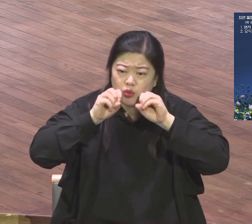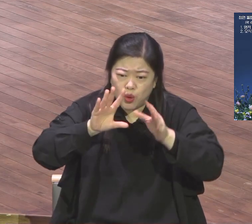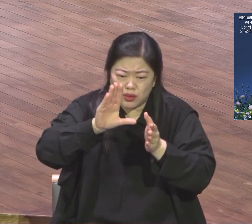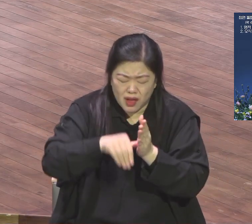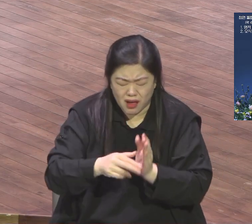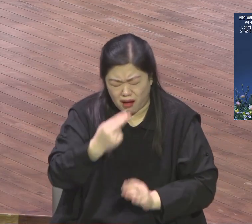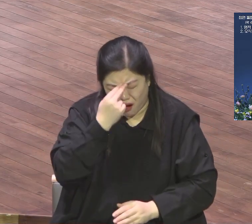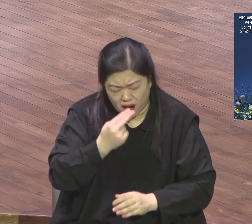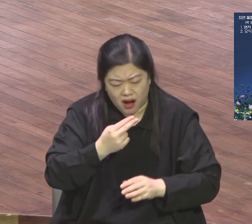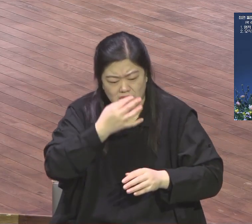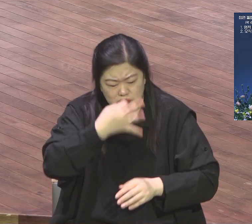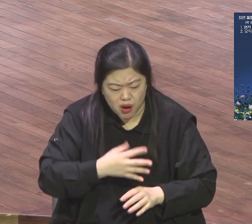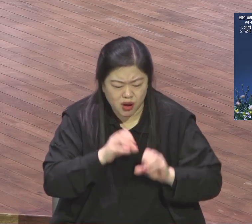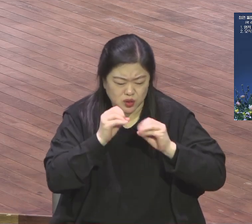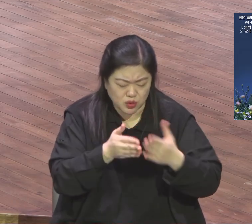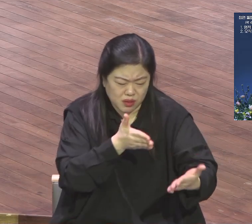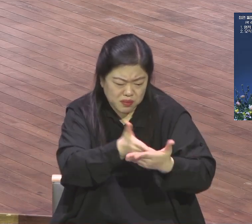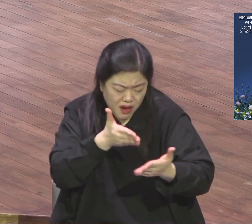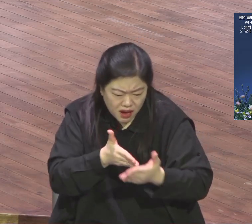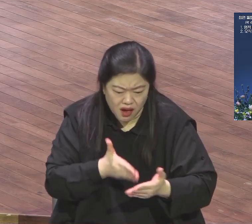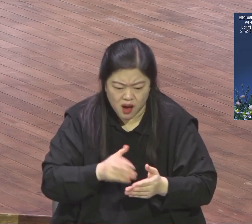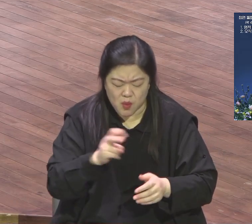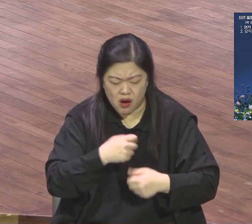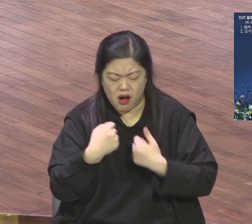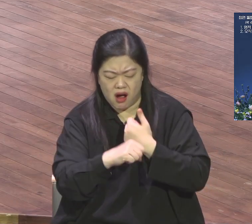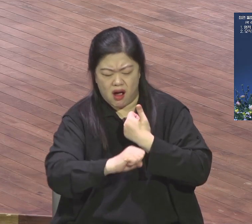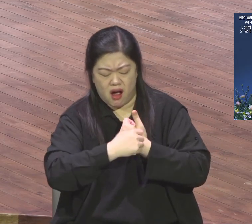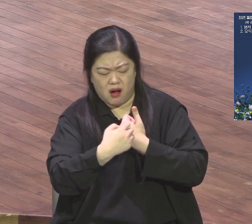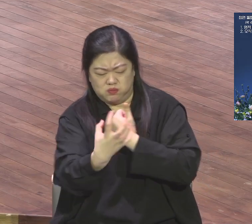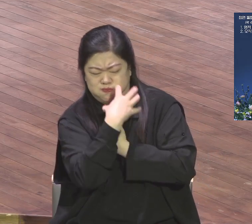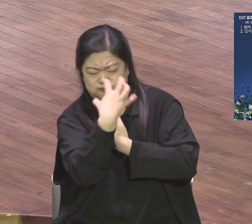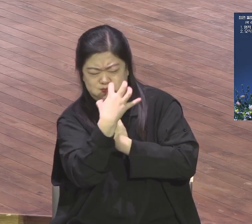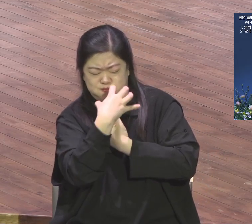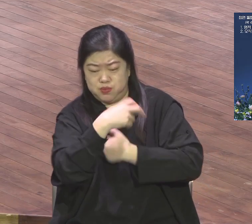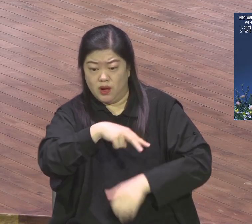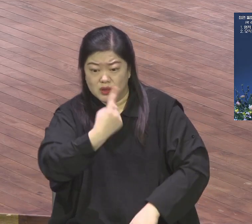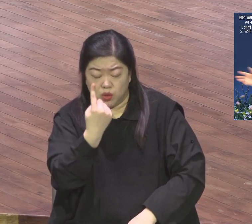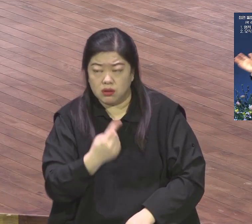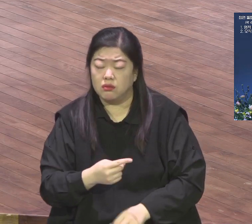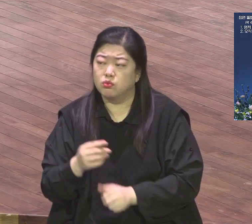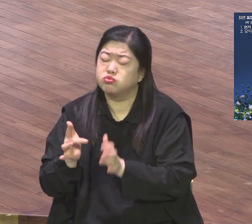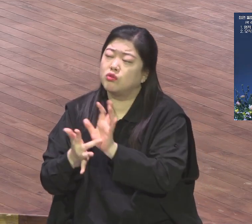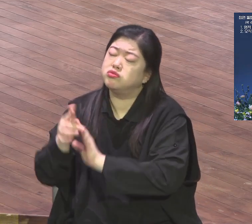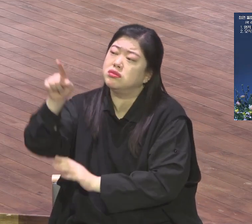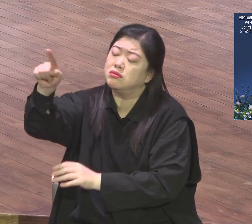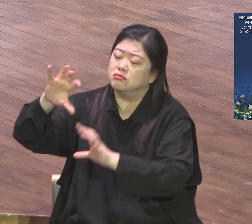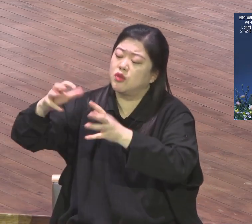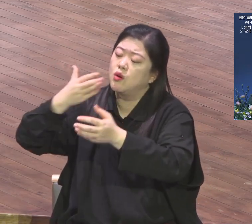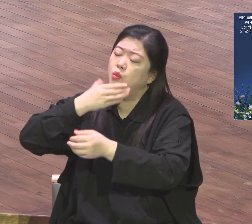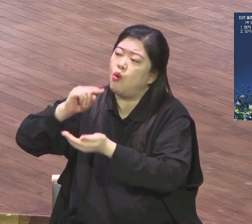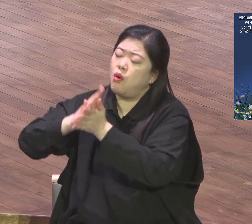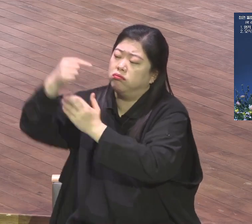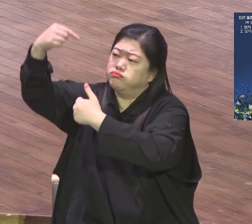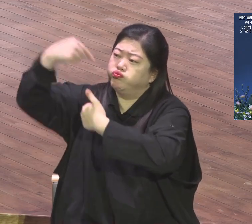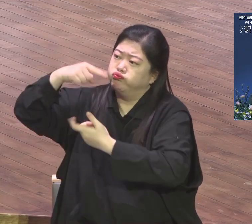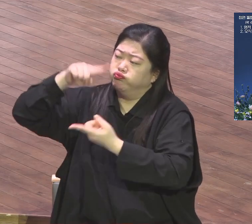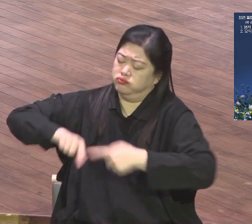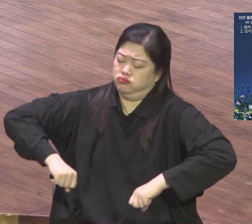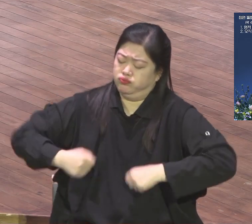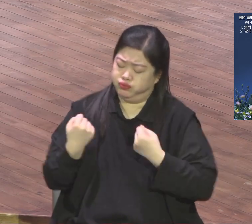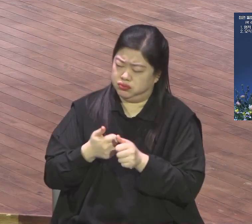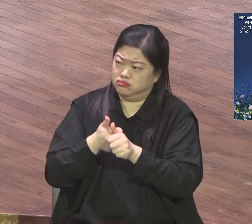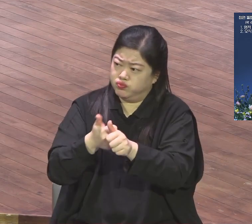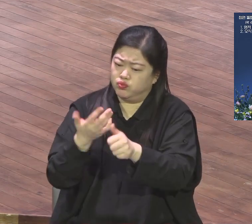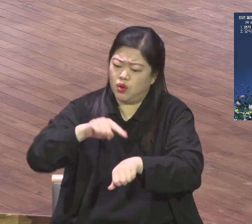게 있습니까? 우리가 뭐 있습니까? 아무것도 없어요. 근데 말씀 따라가면 예수님 알아서 다 해주신다니까요. 저는 지금까지 그래